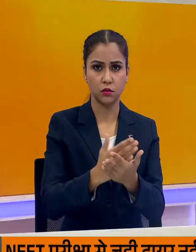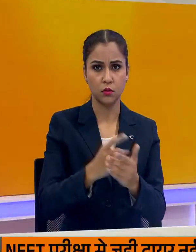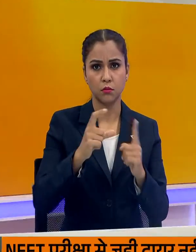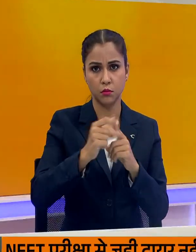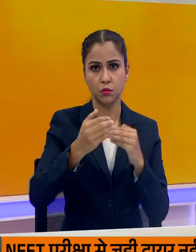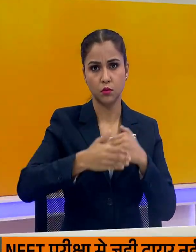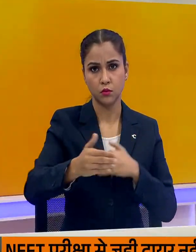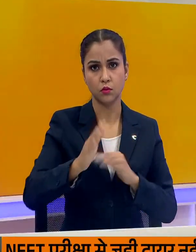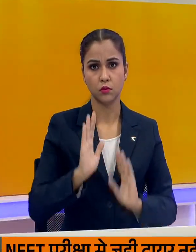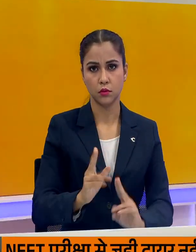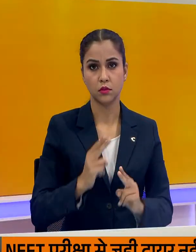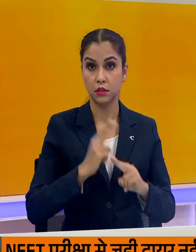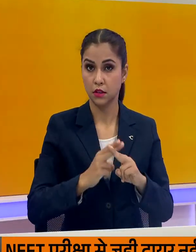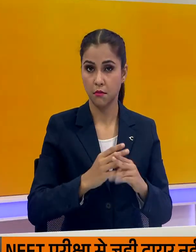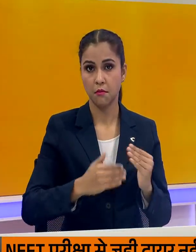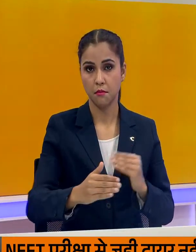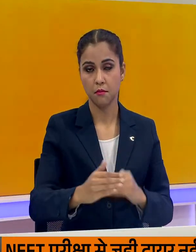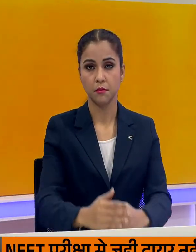रहेगी।